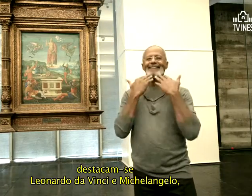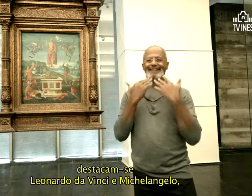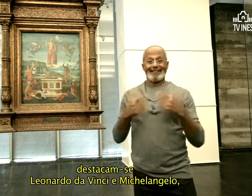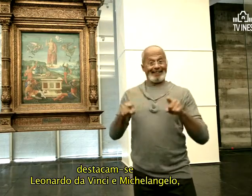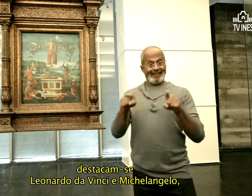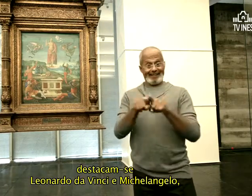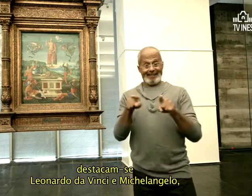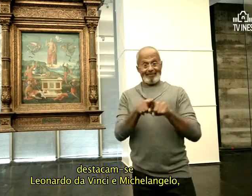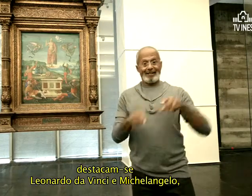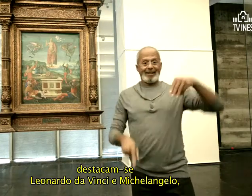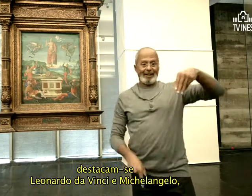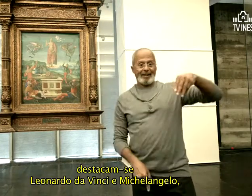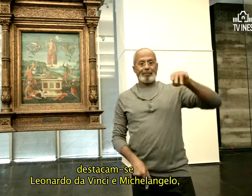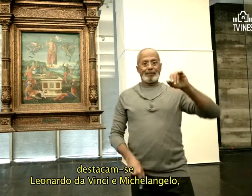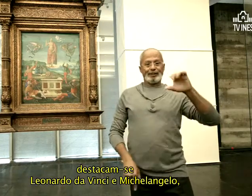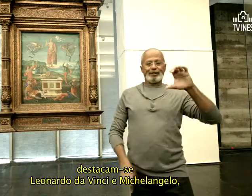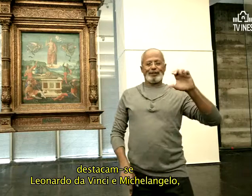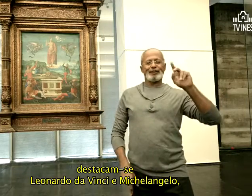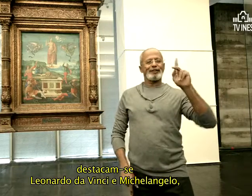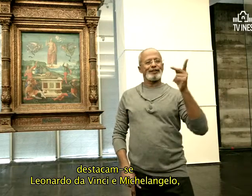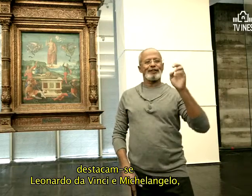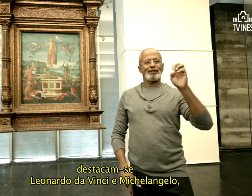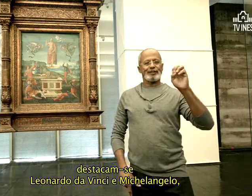destacam-se Leonardo da Vinci